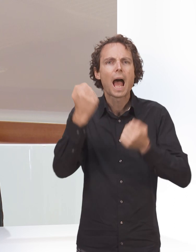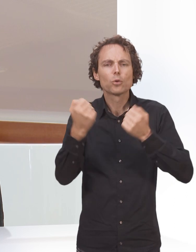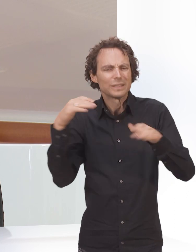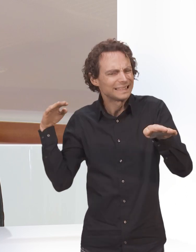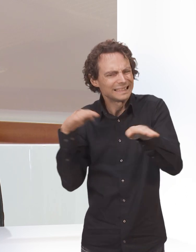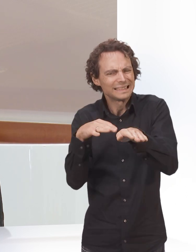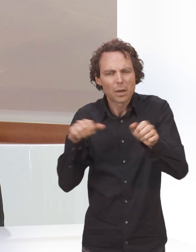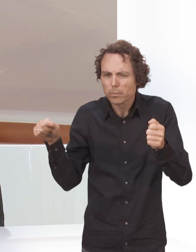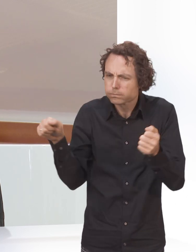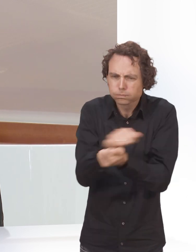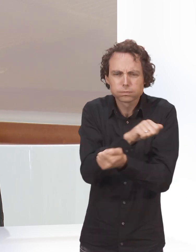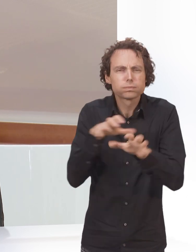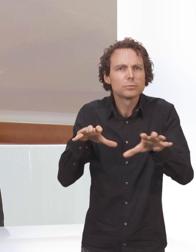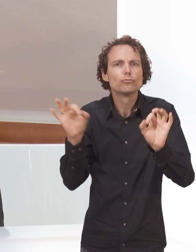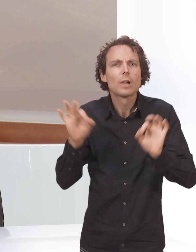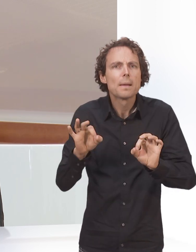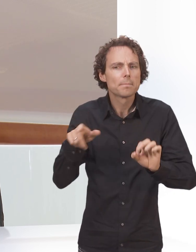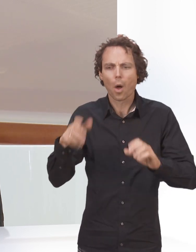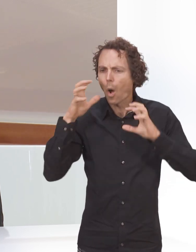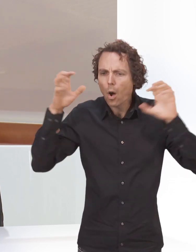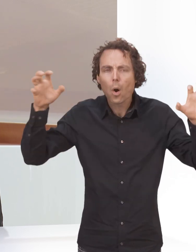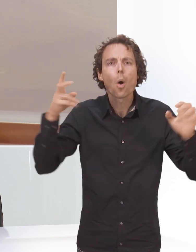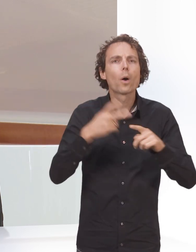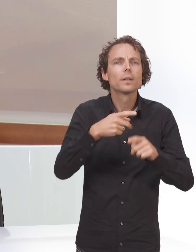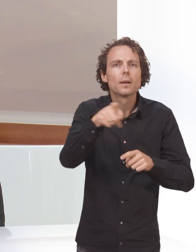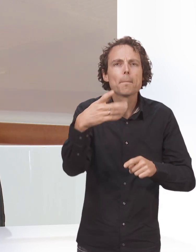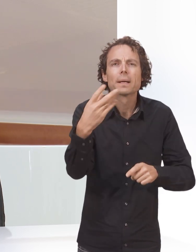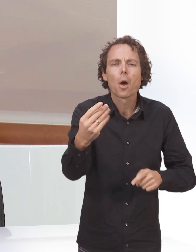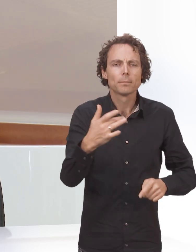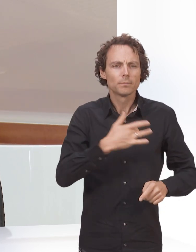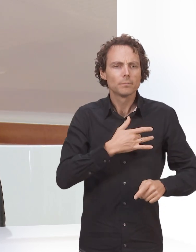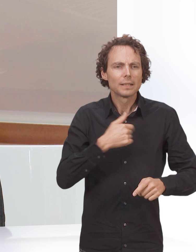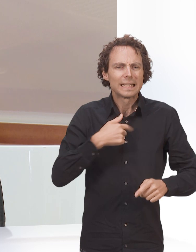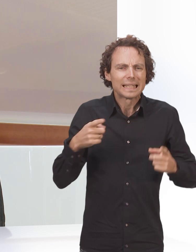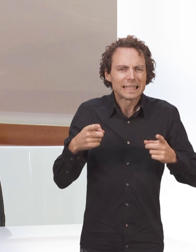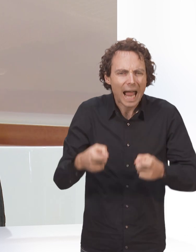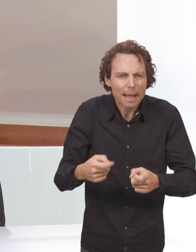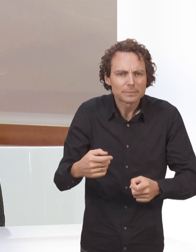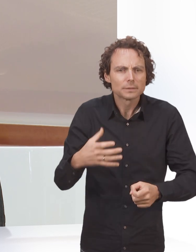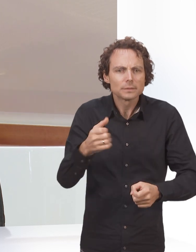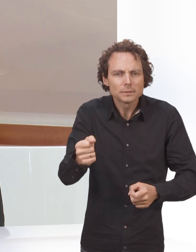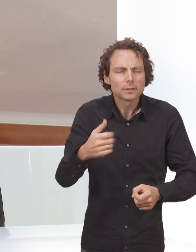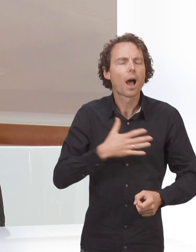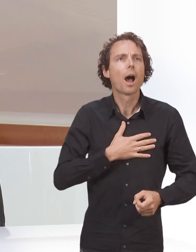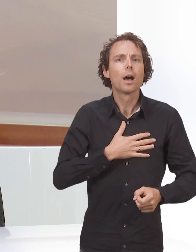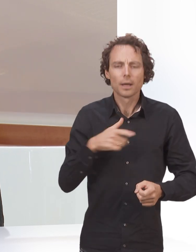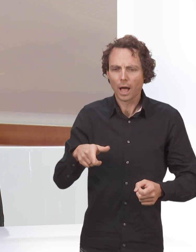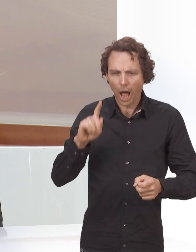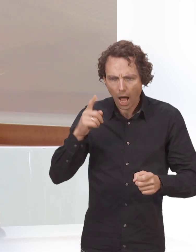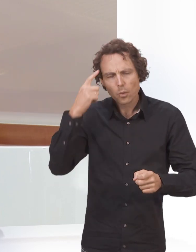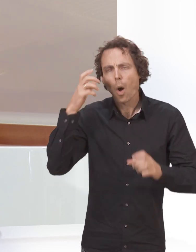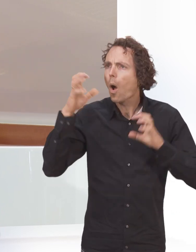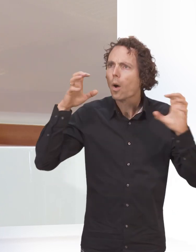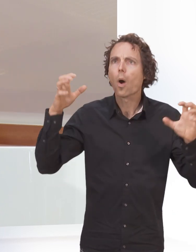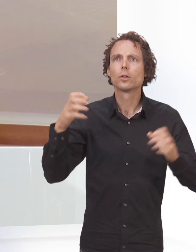ist Horror pur. Und wenn einer Krebs diagnostiziert bekommt, das ist Horror pur. Wenn einer als Kind misshandelt wird, ist Horror